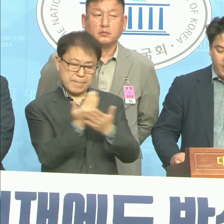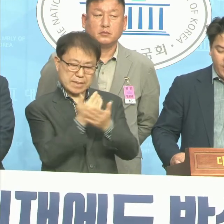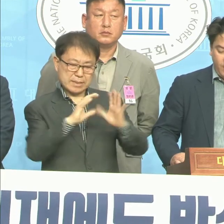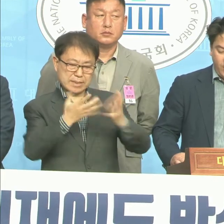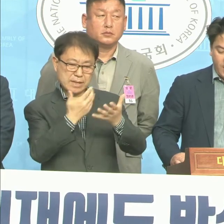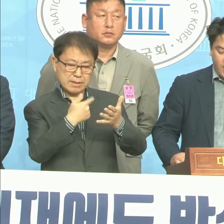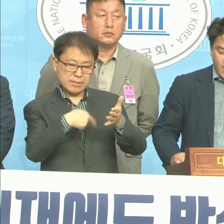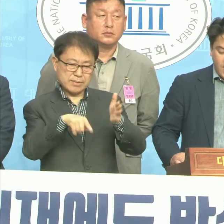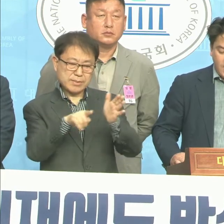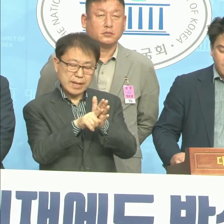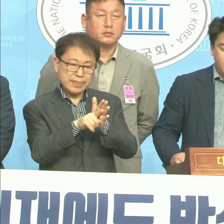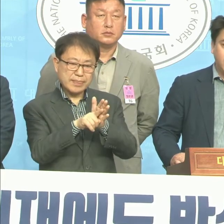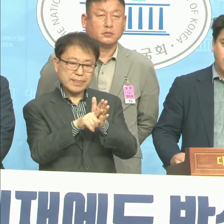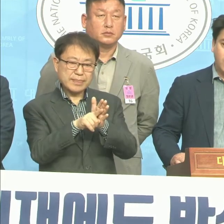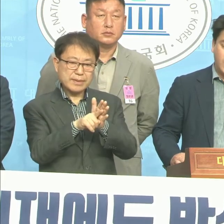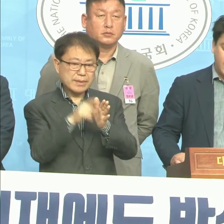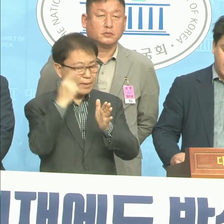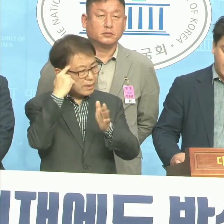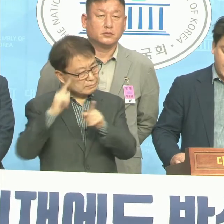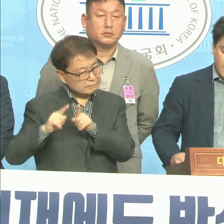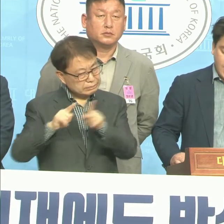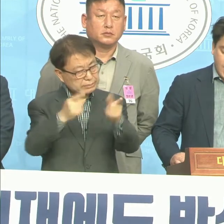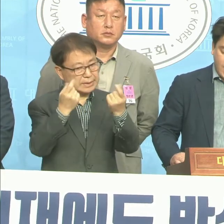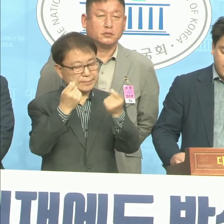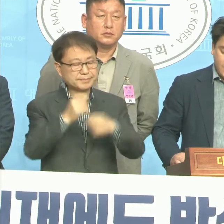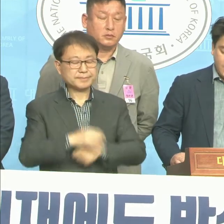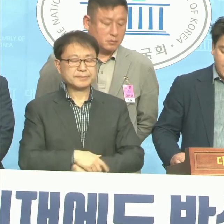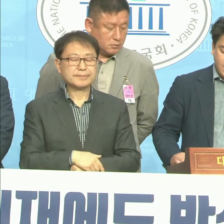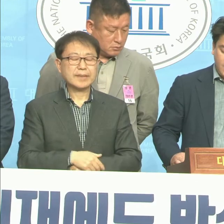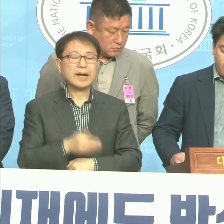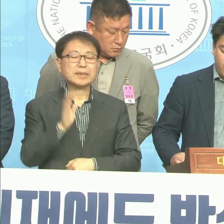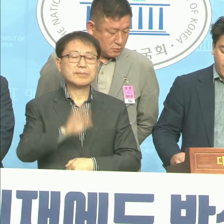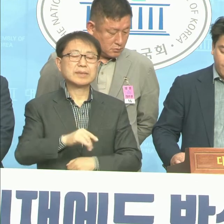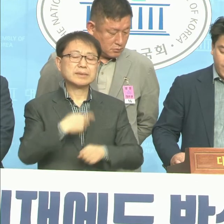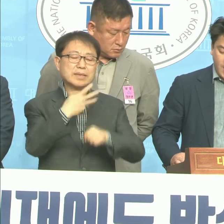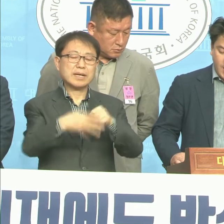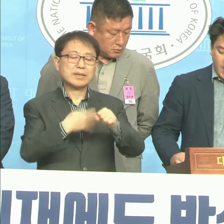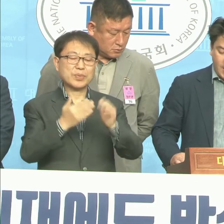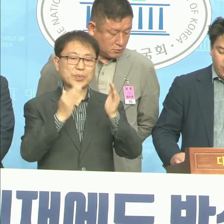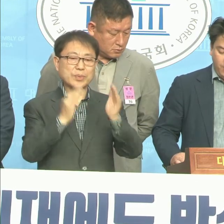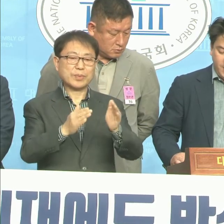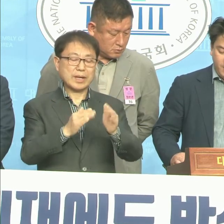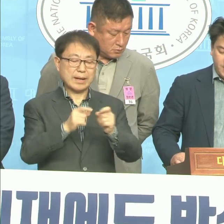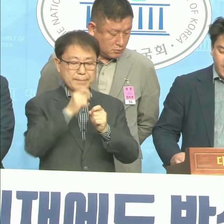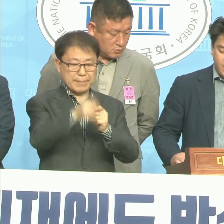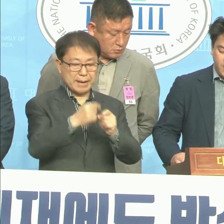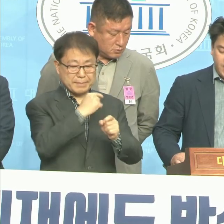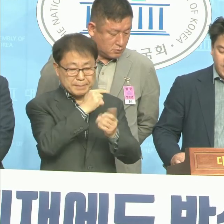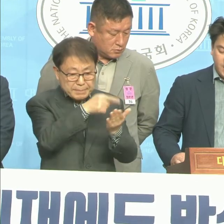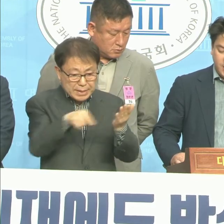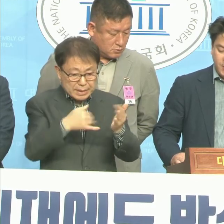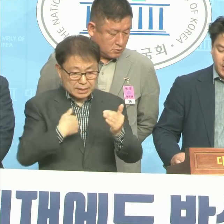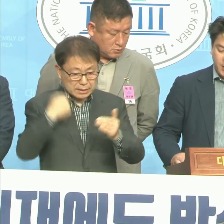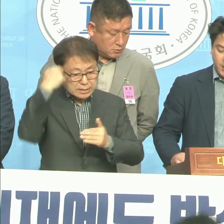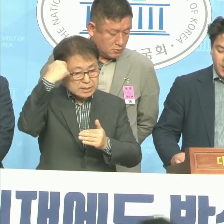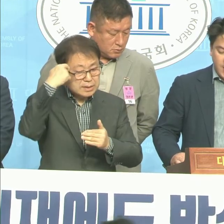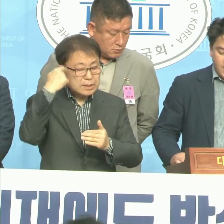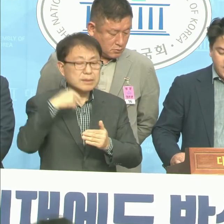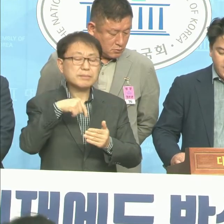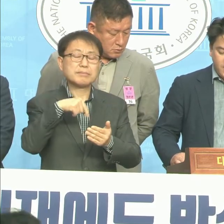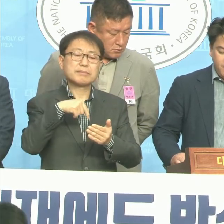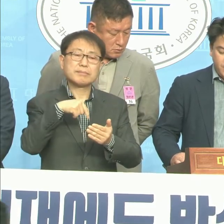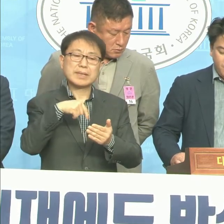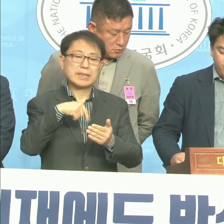민심의 방향과 같이 하는 것으로 생각한다 하지만 지난 4년 동안 하도 구피 업체인 저희가 느낌이 심정은